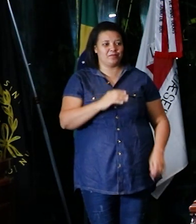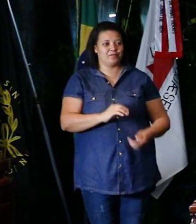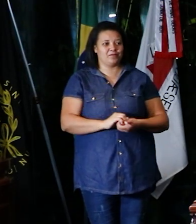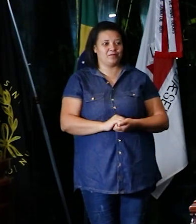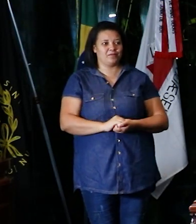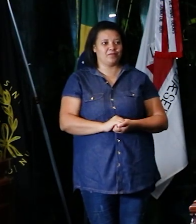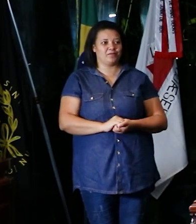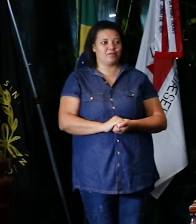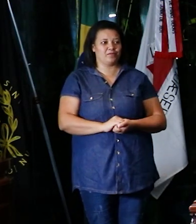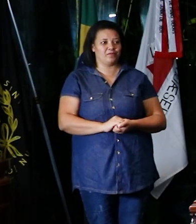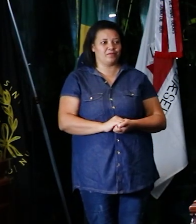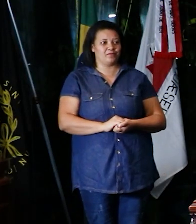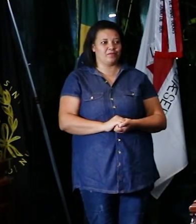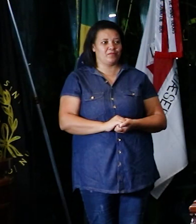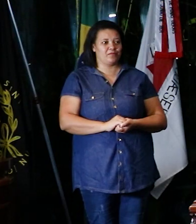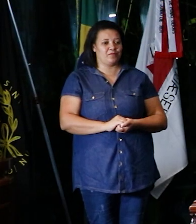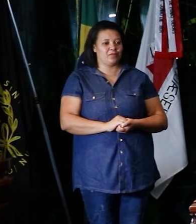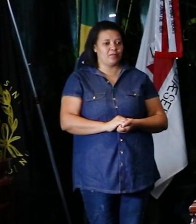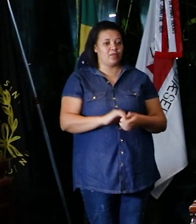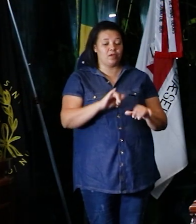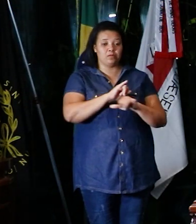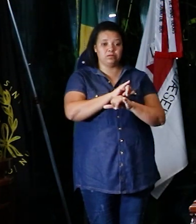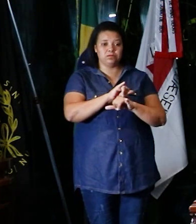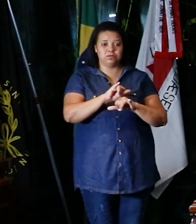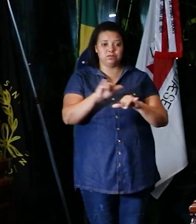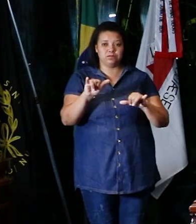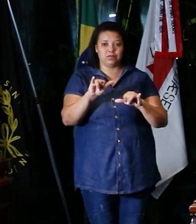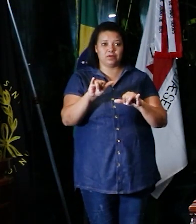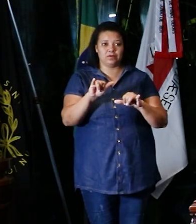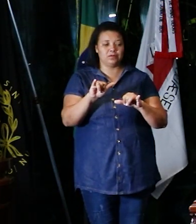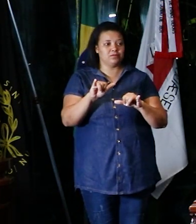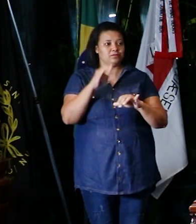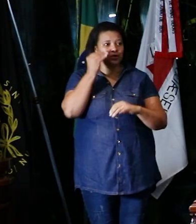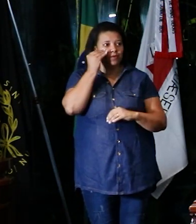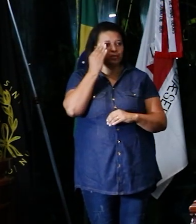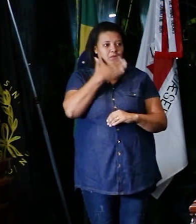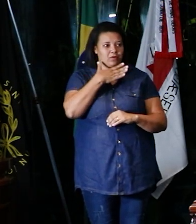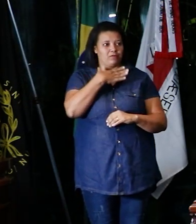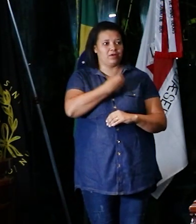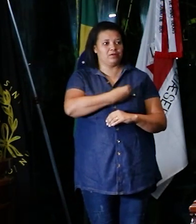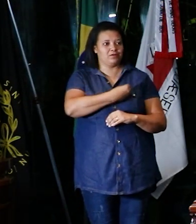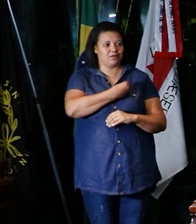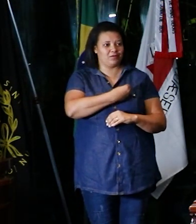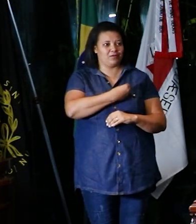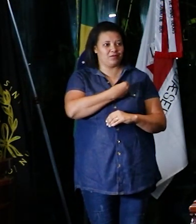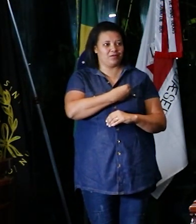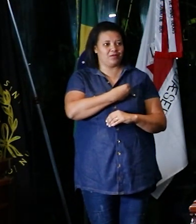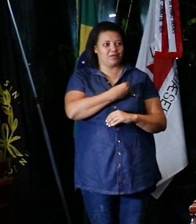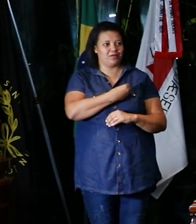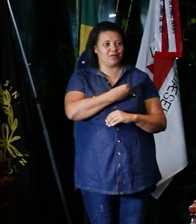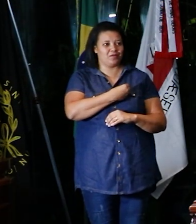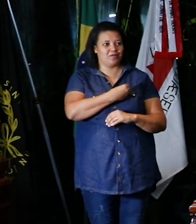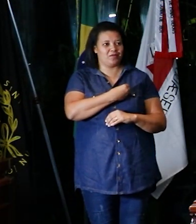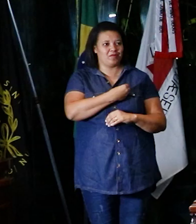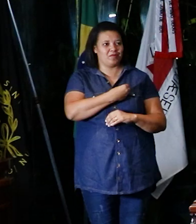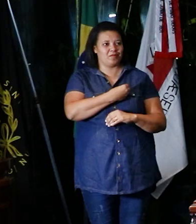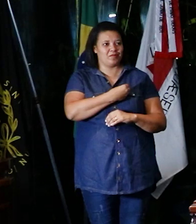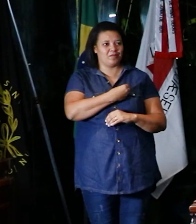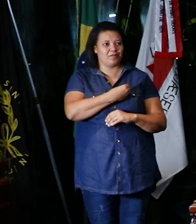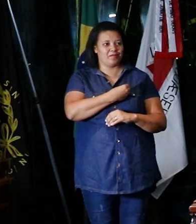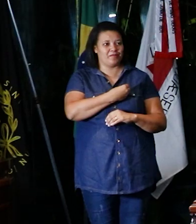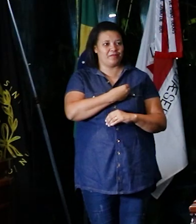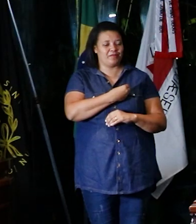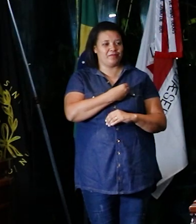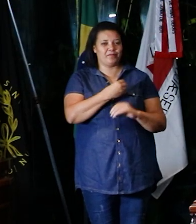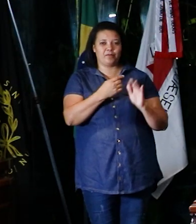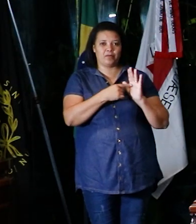Então, eu quero deixar aqui para vocês esse depoimento, esse testemunho de verdade. A minha agenda aqui, Carlos